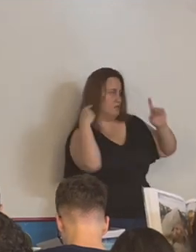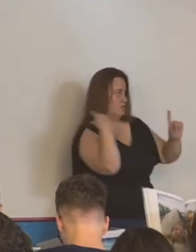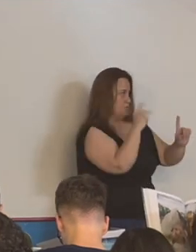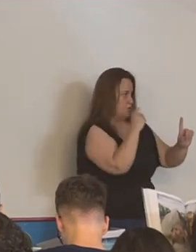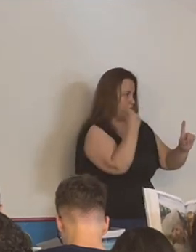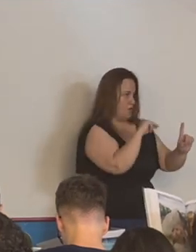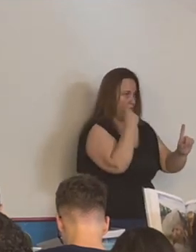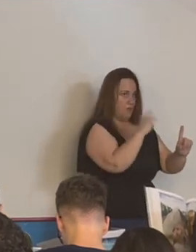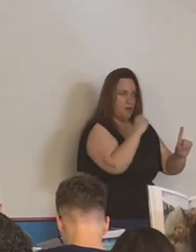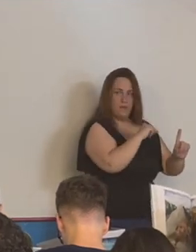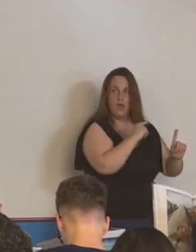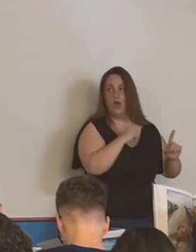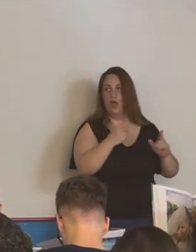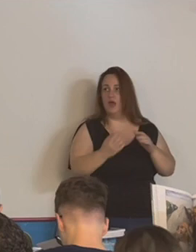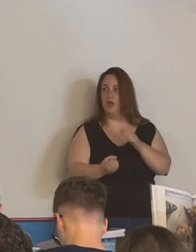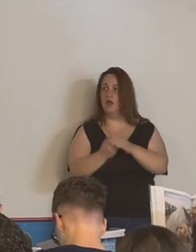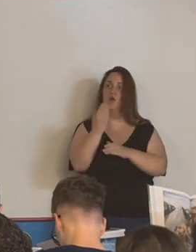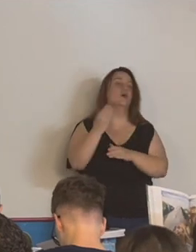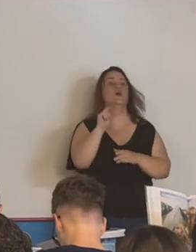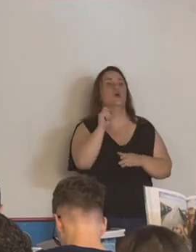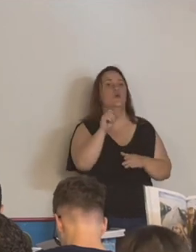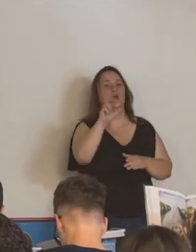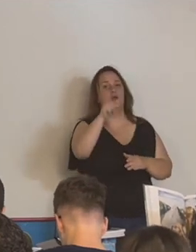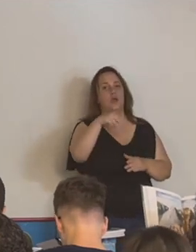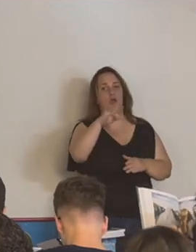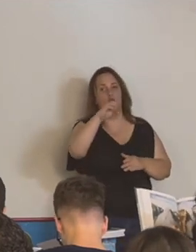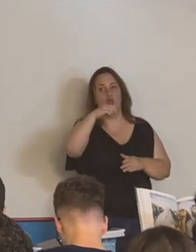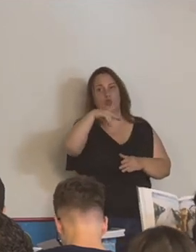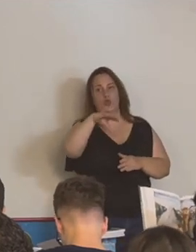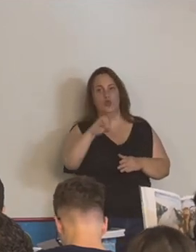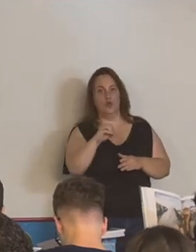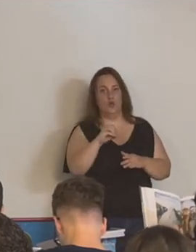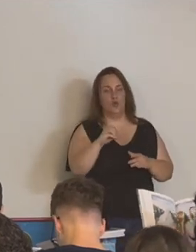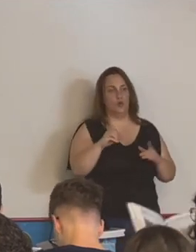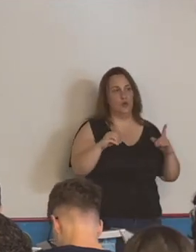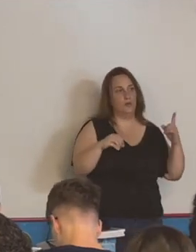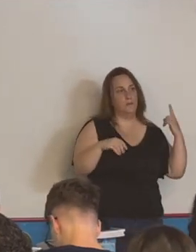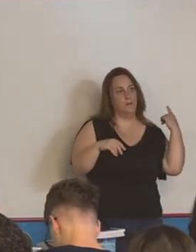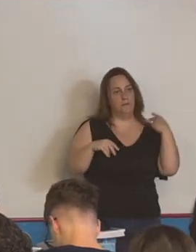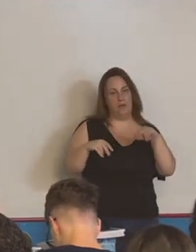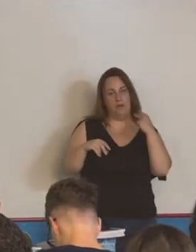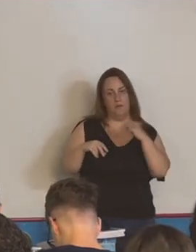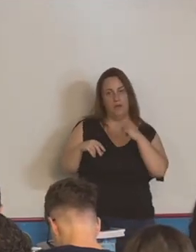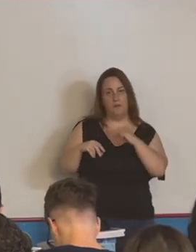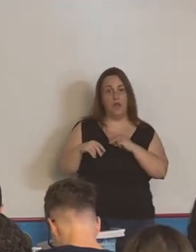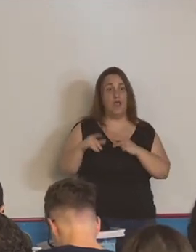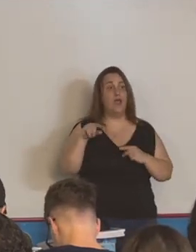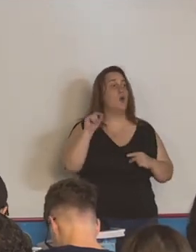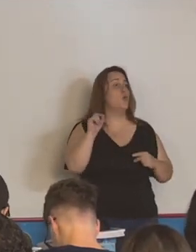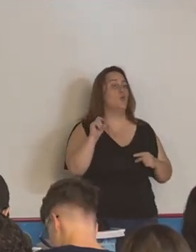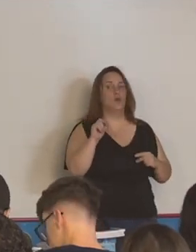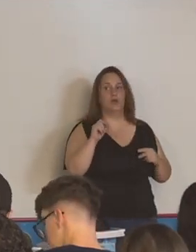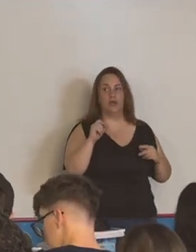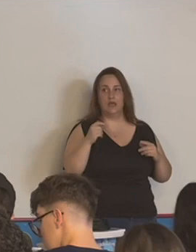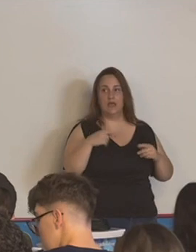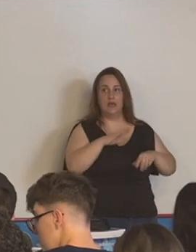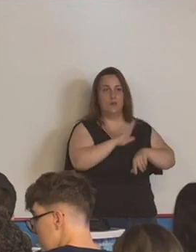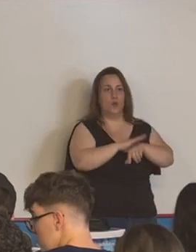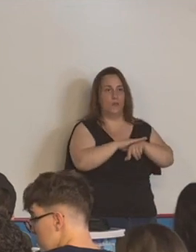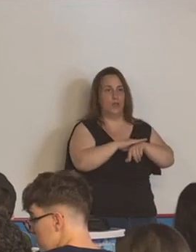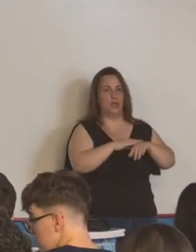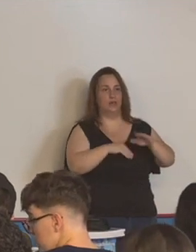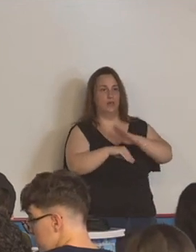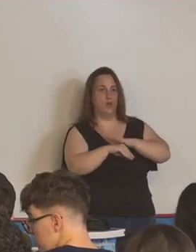esse cara está sendo agredido por pessoas com roupa de hoje em dia, né? Então a ideia é aproximar tempos, né?